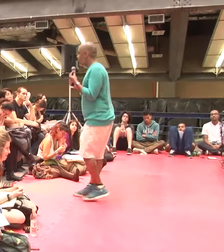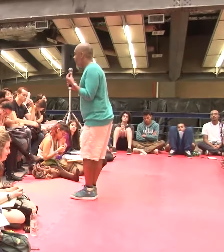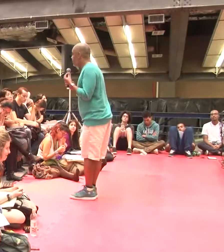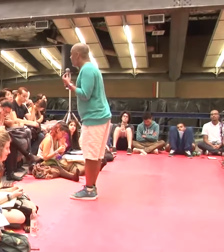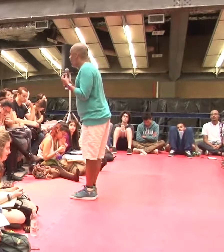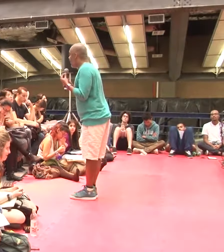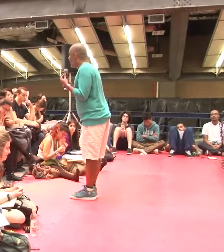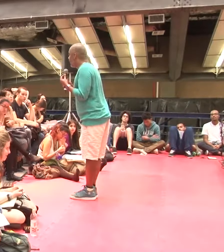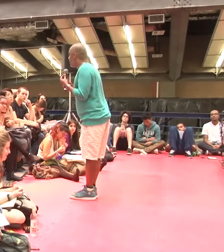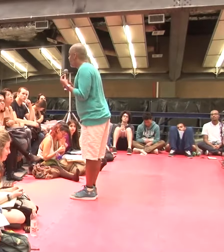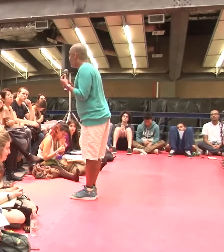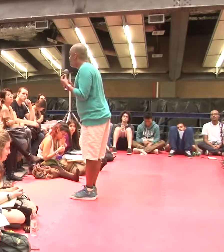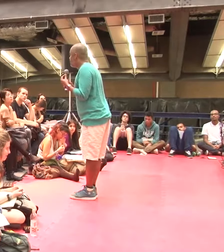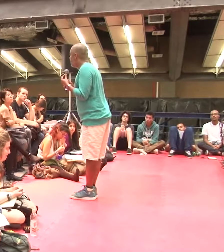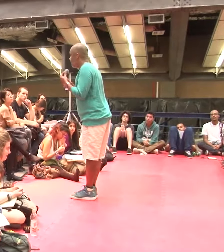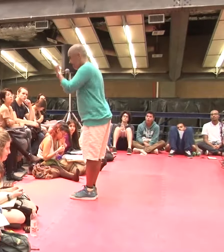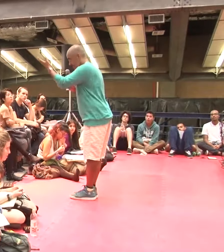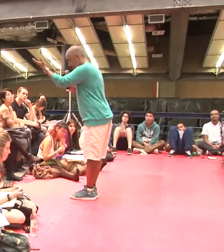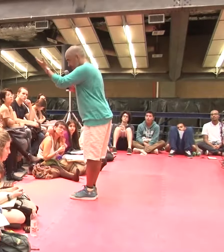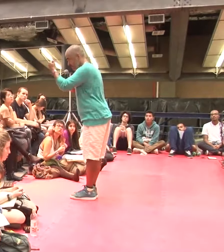ela é exposta àquela vida